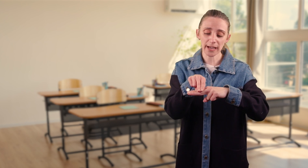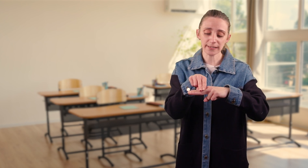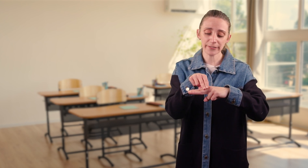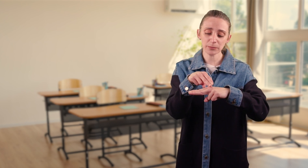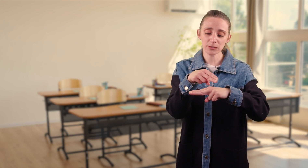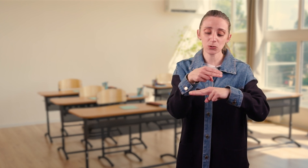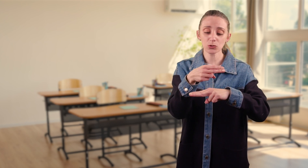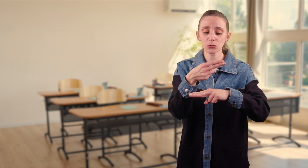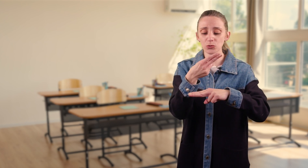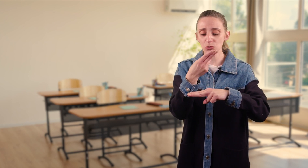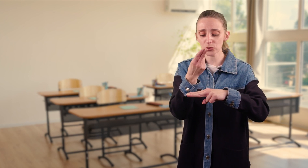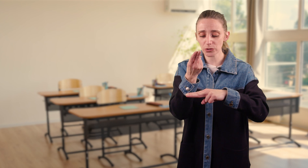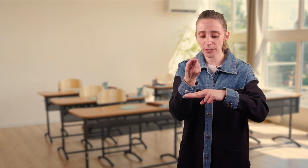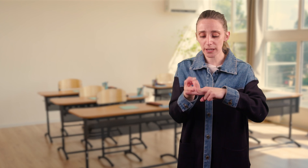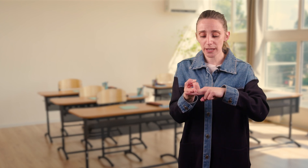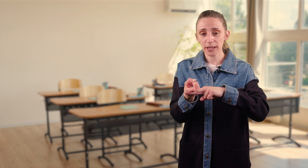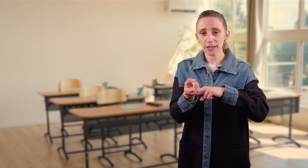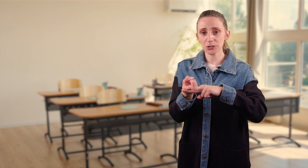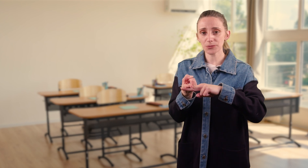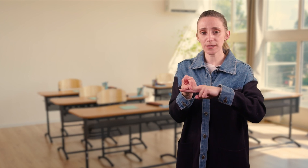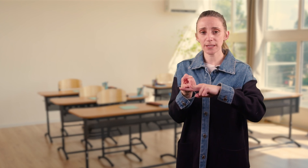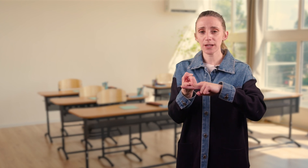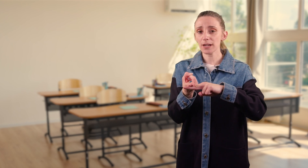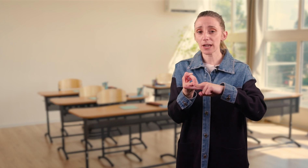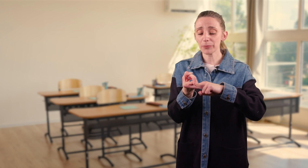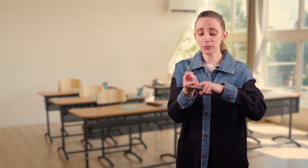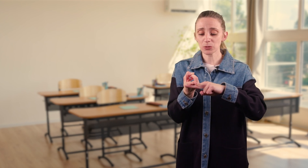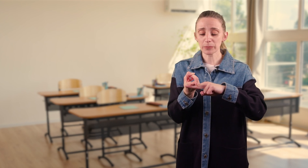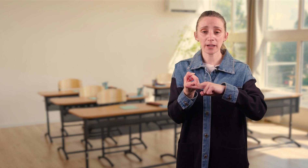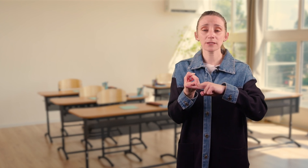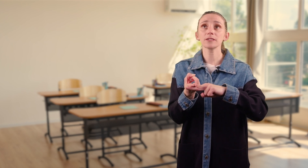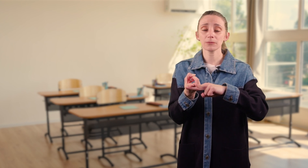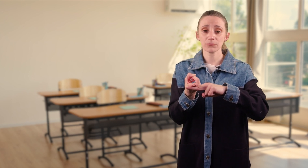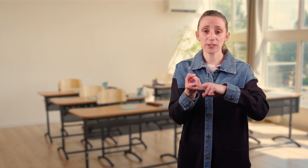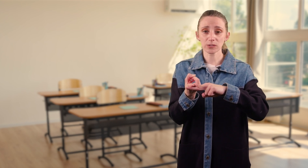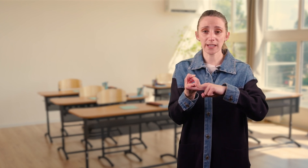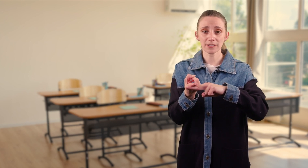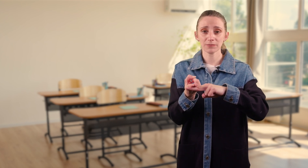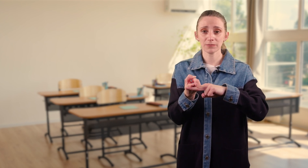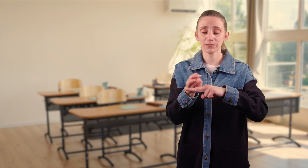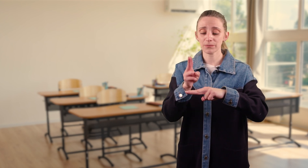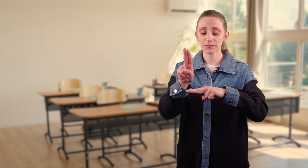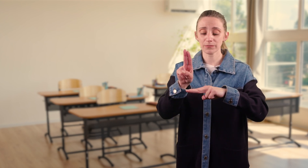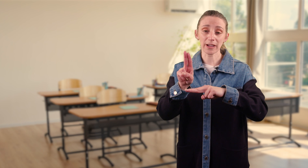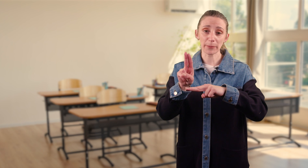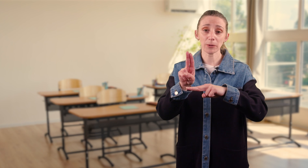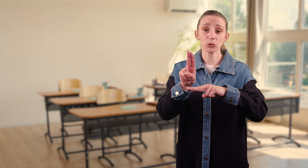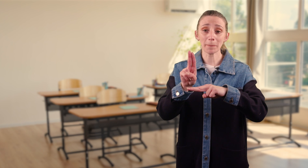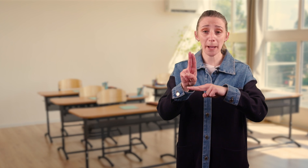j'arrête avant parce que je tourne et je finis la paume de mes mains face au ciel. Enfin, la paume de ma